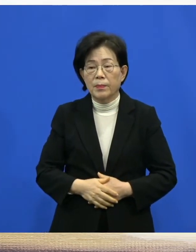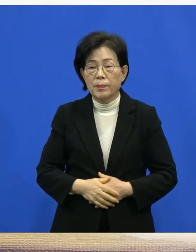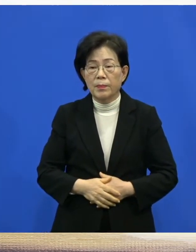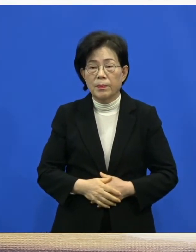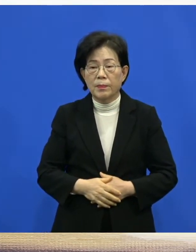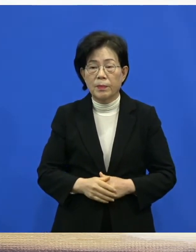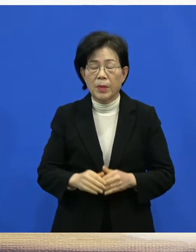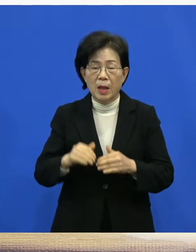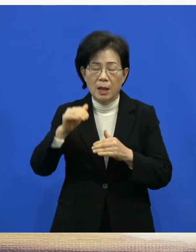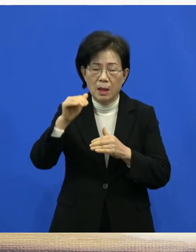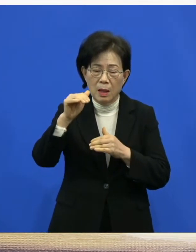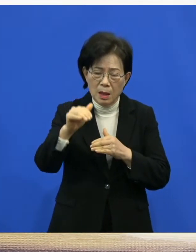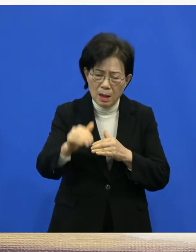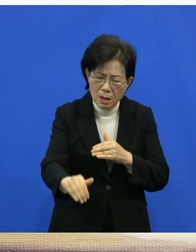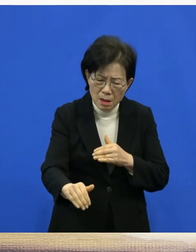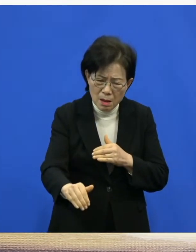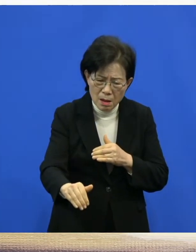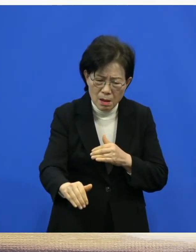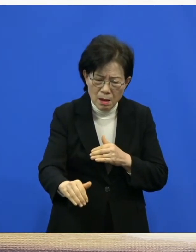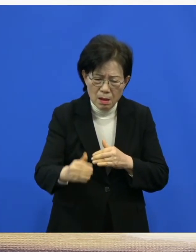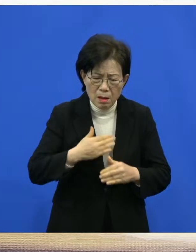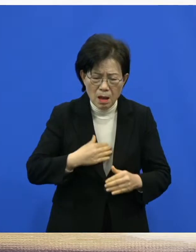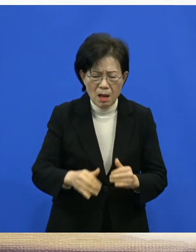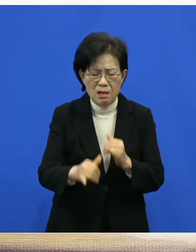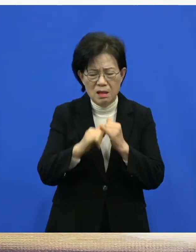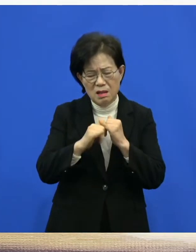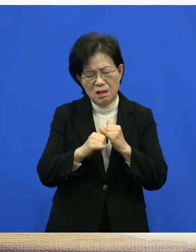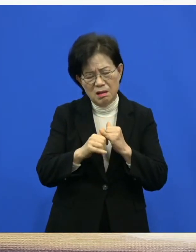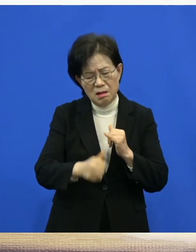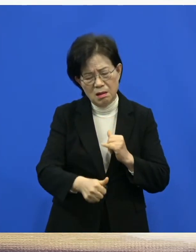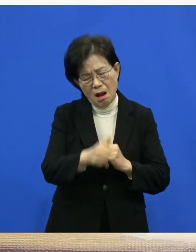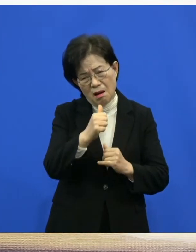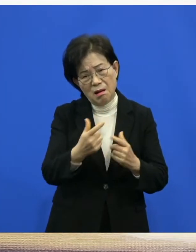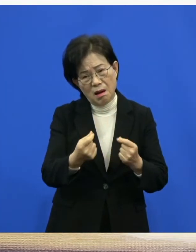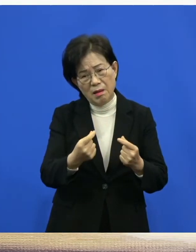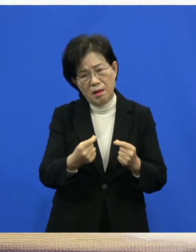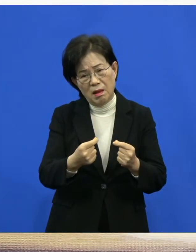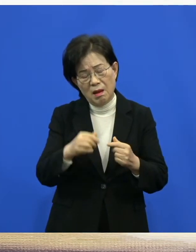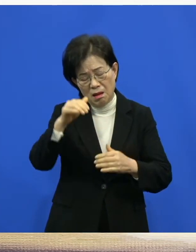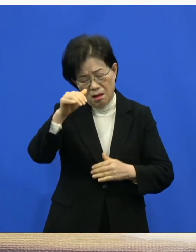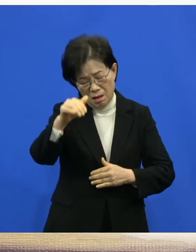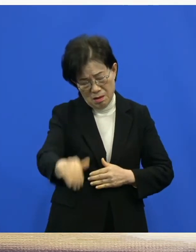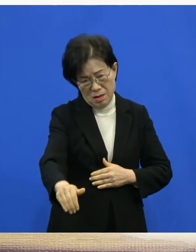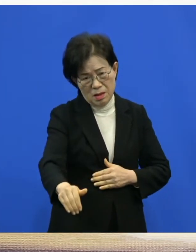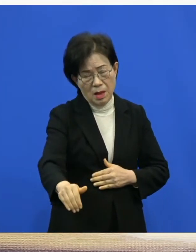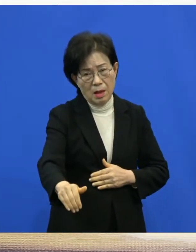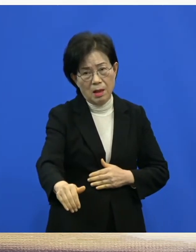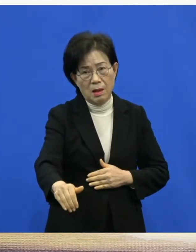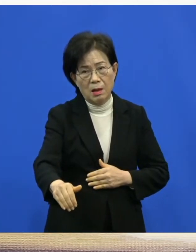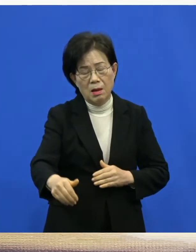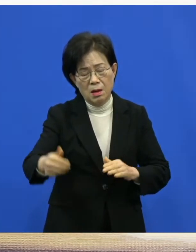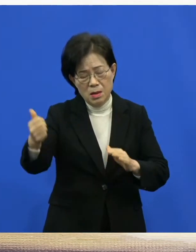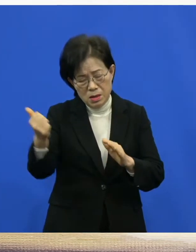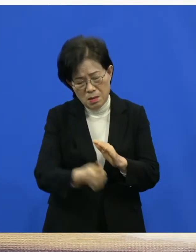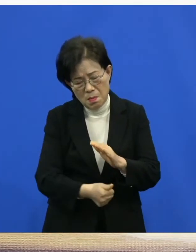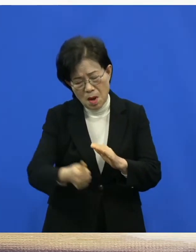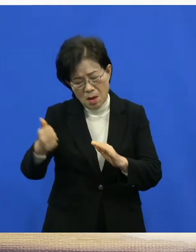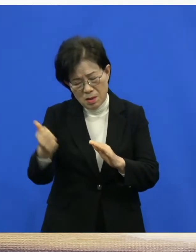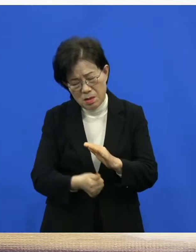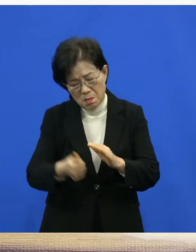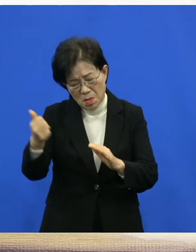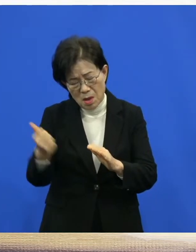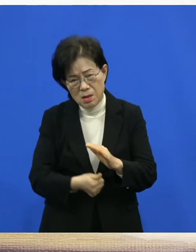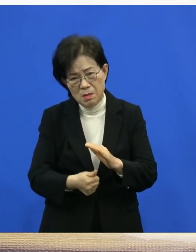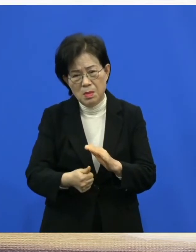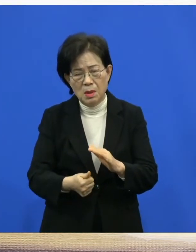이렇게 떨어질 바엔 죽는 게 낫다. 그러니까 이 떨어진다는 거, 내리막으로 내려간다는 거는